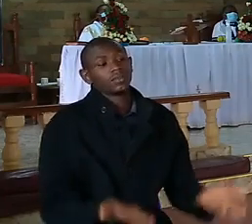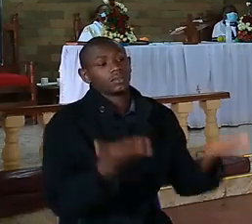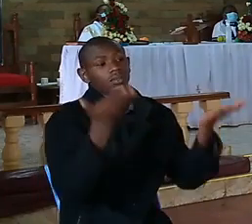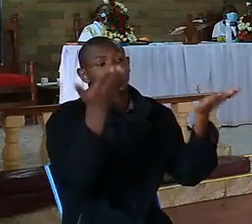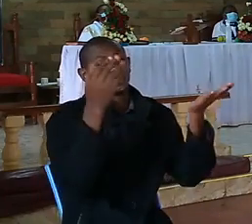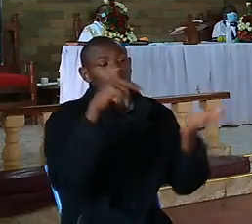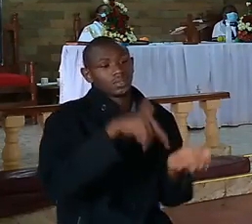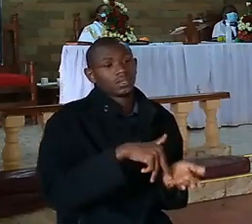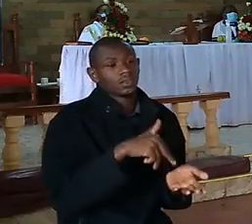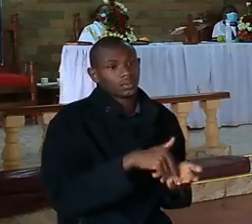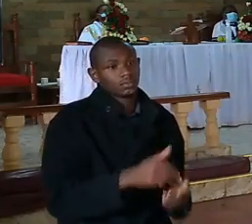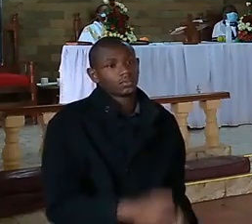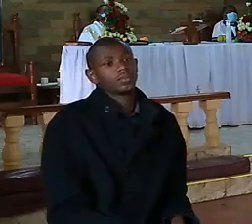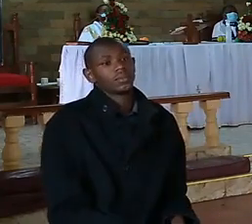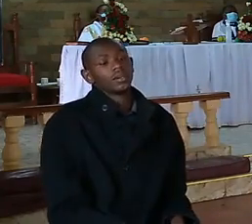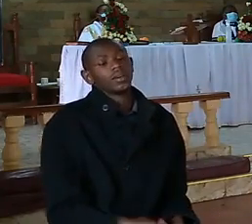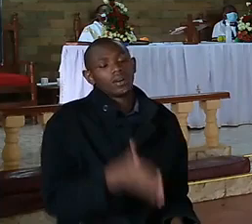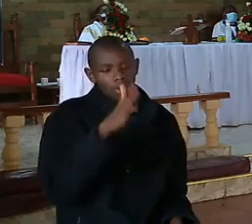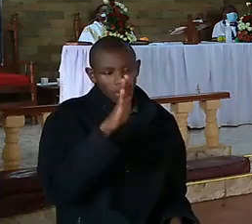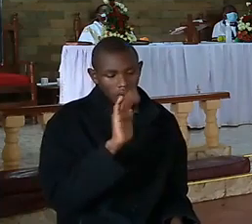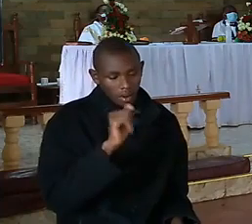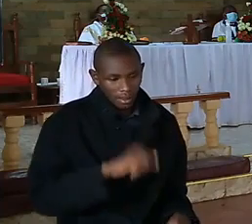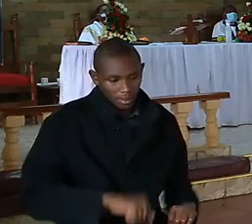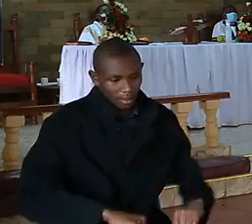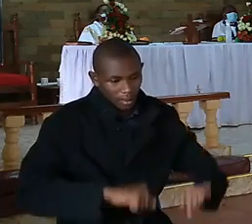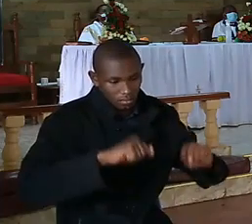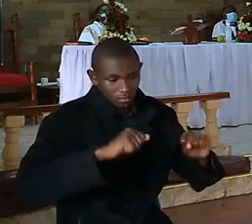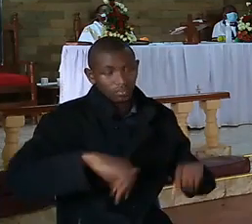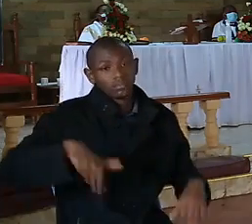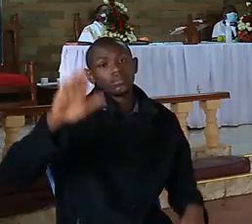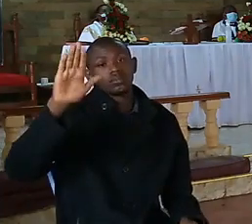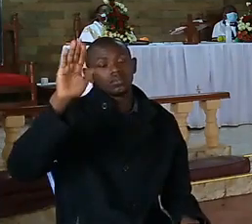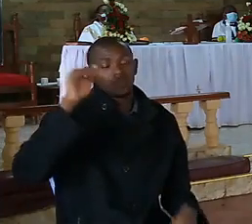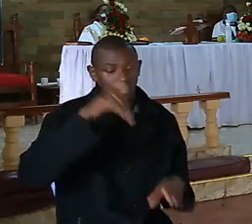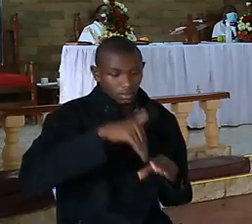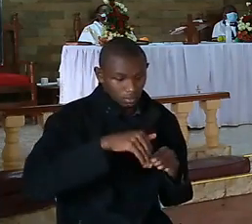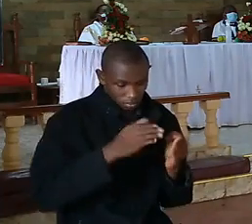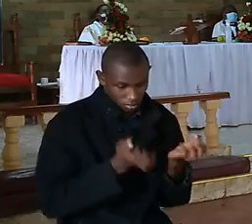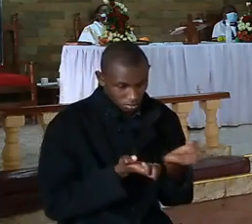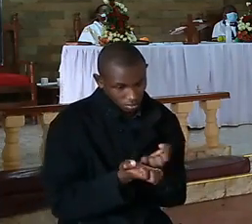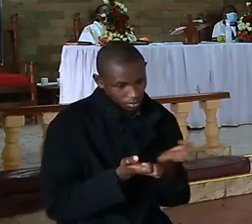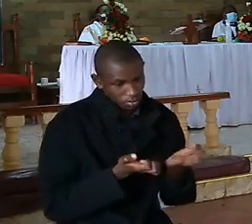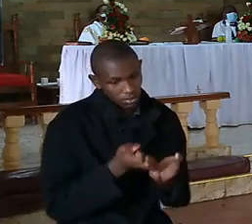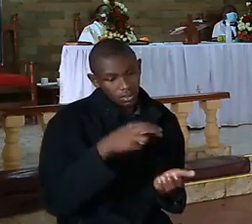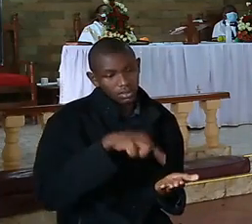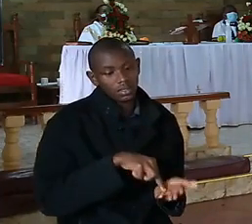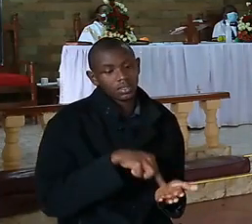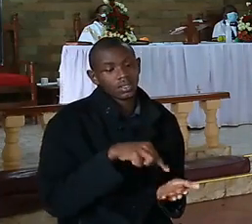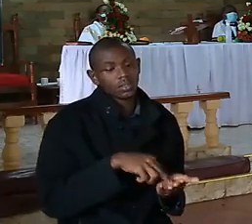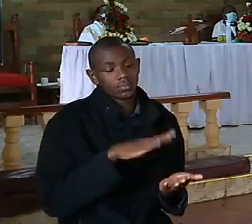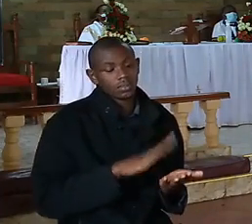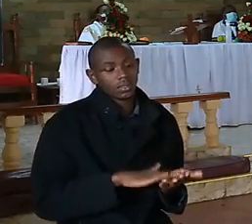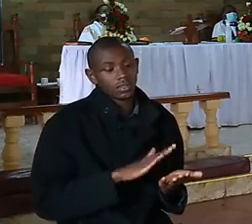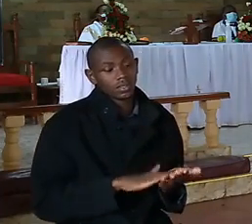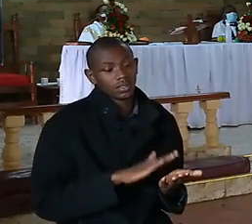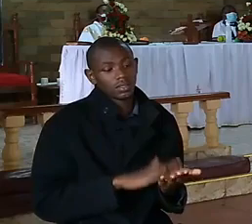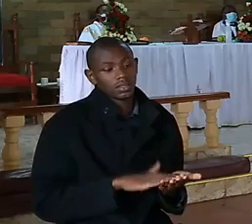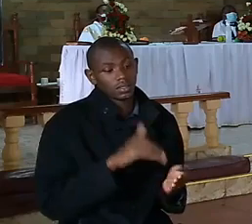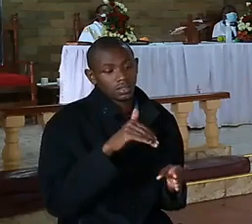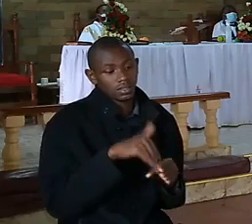kũragĩa wĩira mwerũ ngai no akinyĩre na guoko gwake kwa hinya biacara ĩyo amĩrũgamie na amĩambararie thĩinĩ wa itũũra